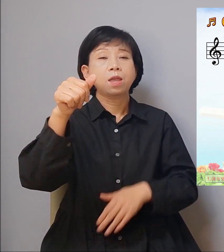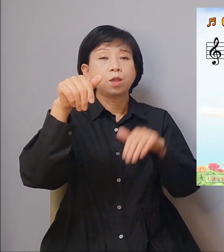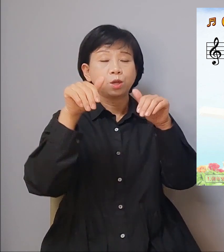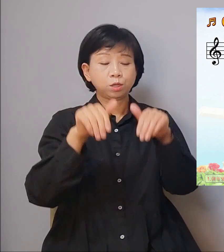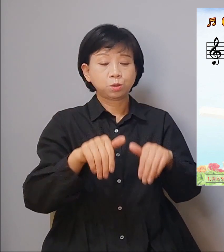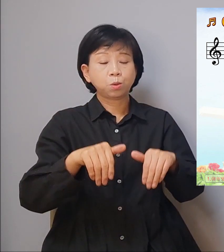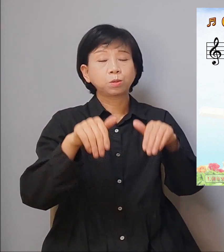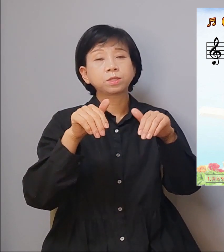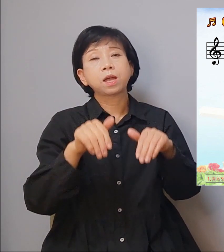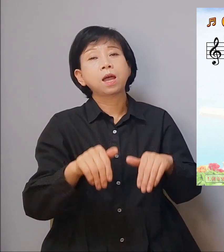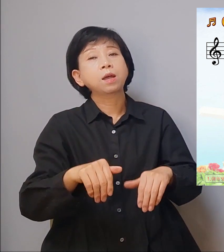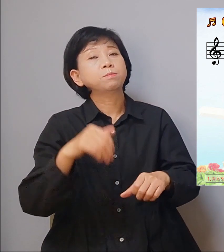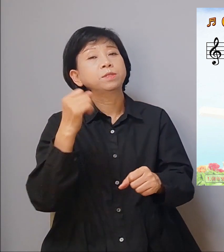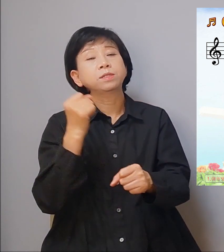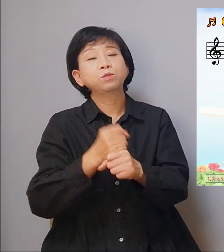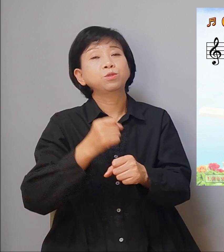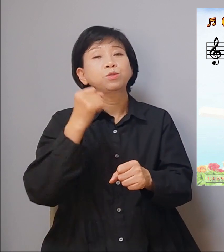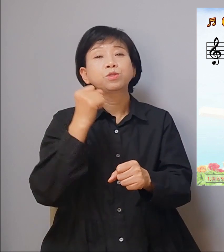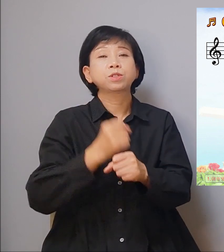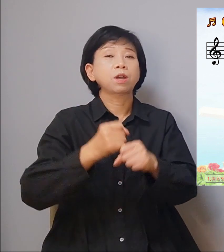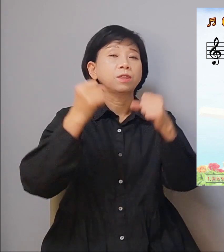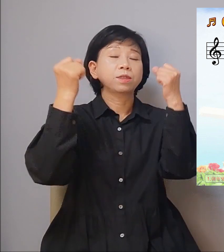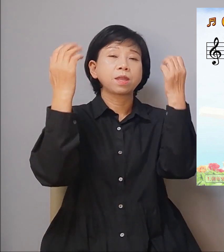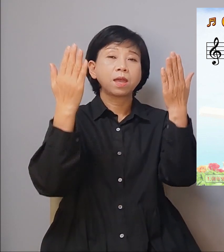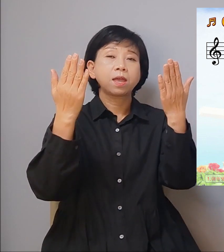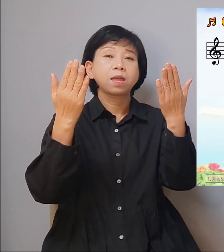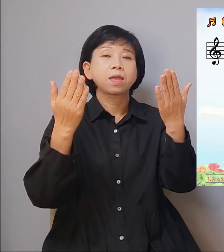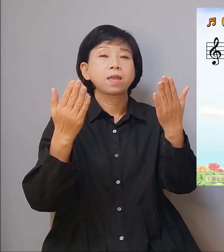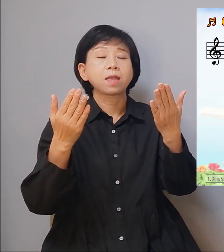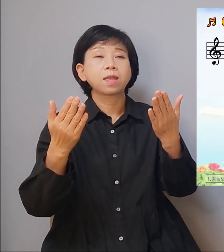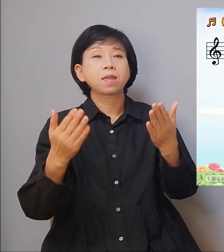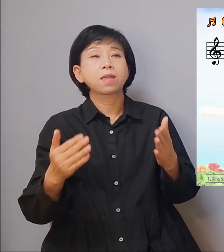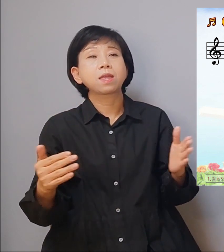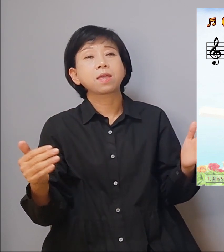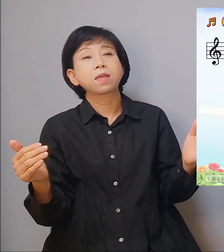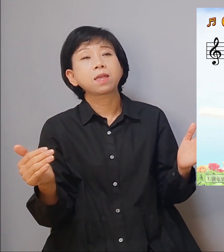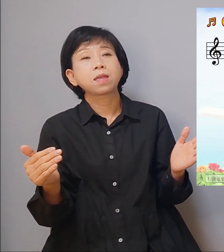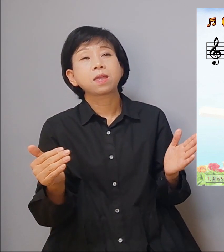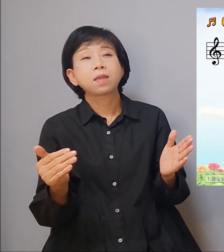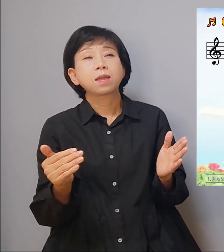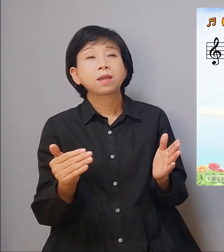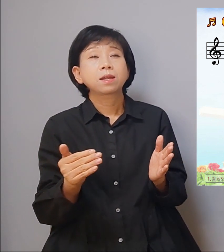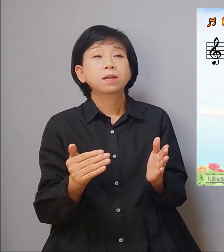주의 종 삼아 주셨네.